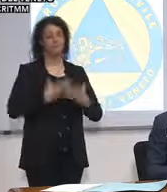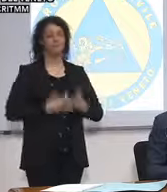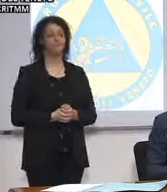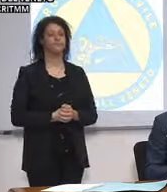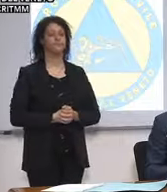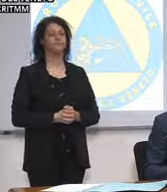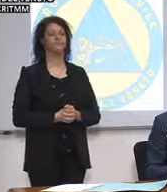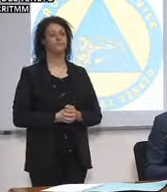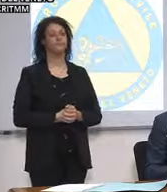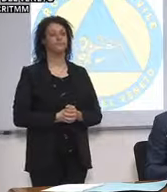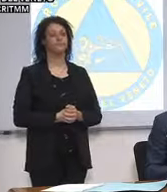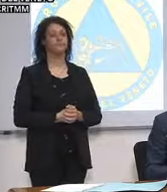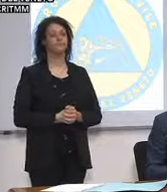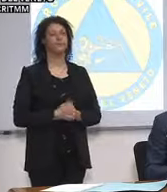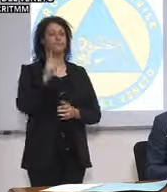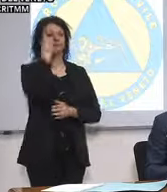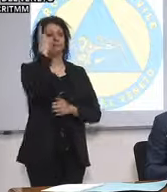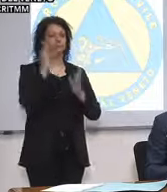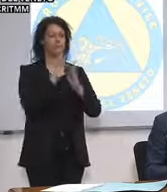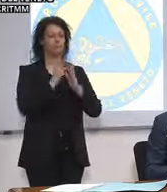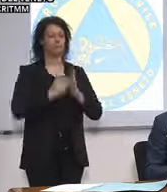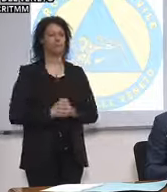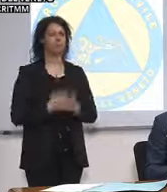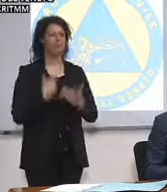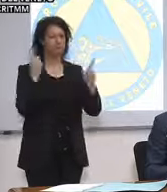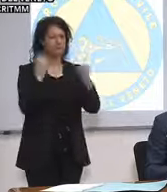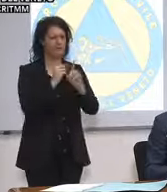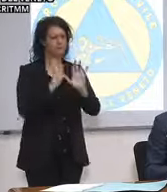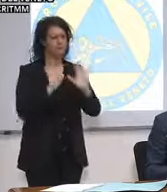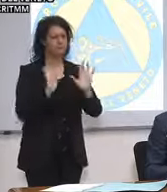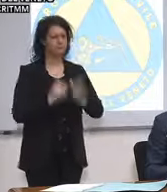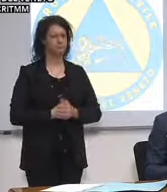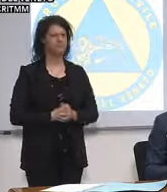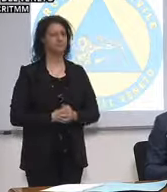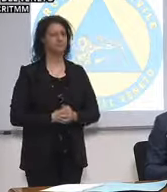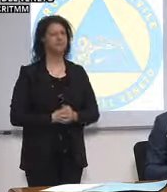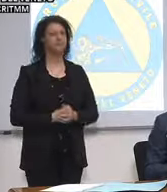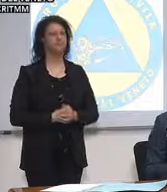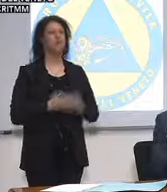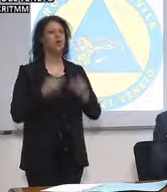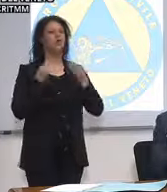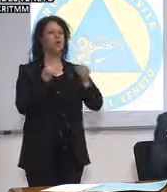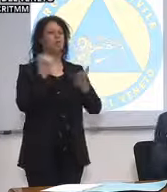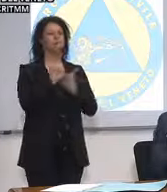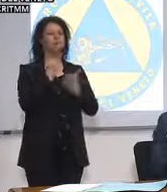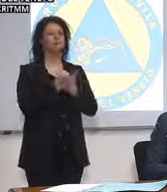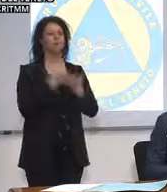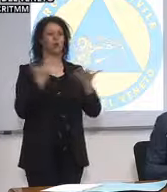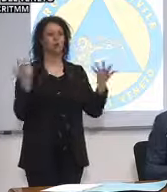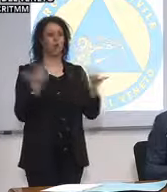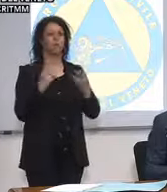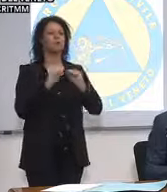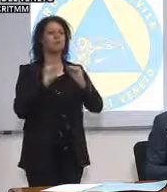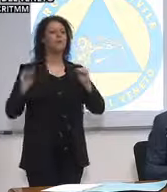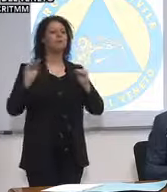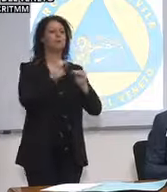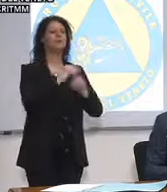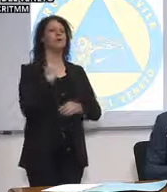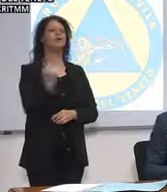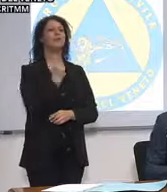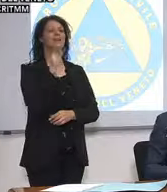conclusione. Primo punto, è molto breve. È consentito lo spostamento